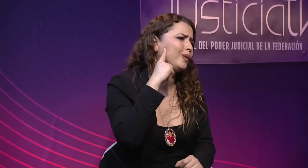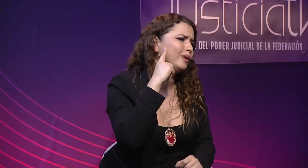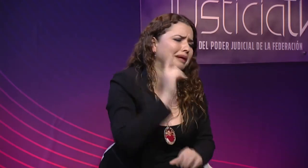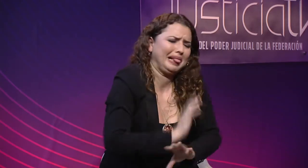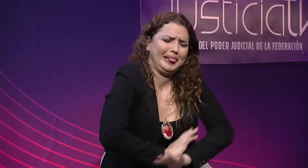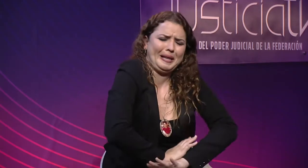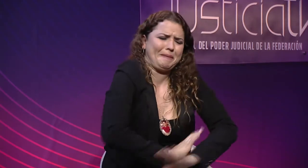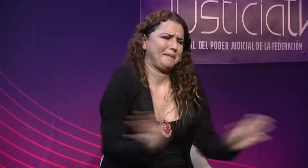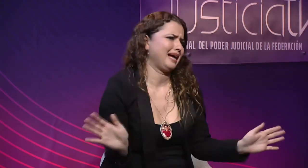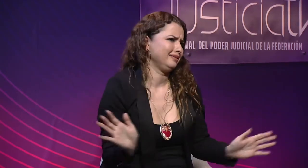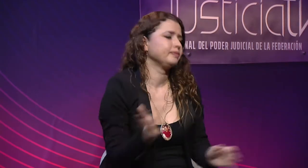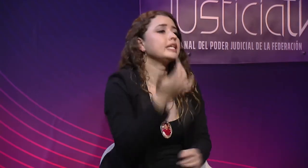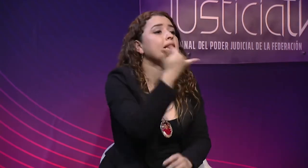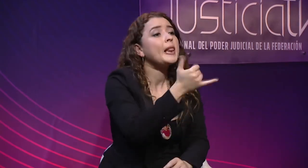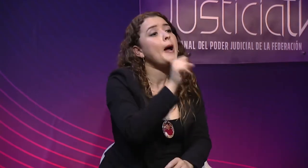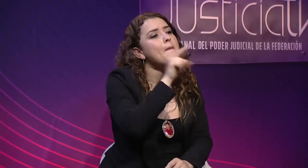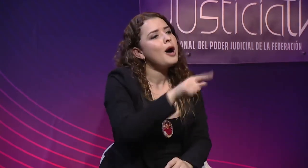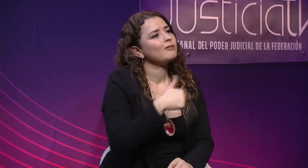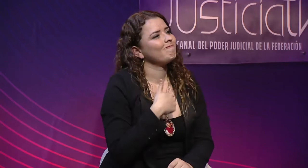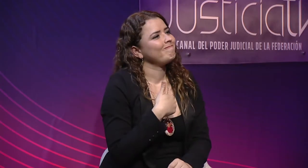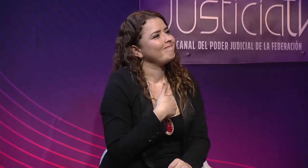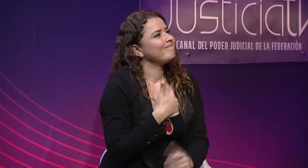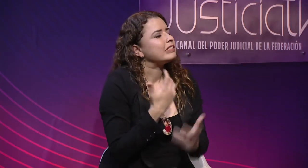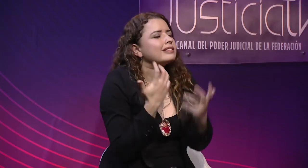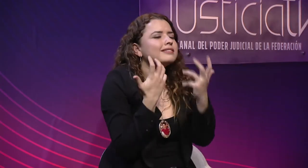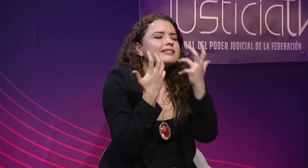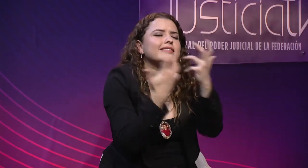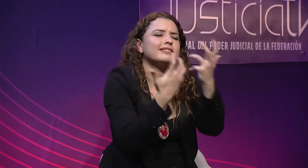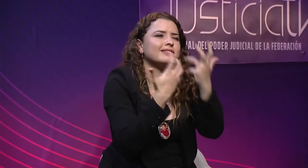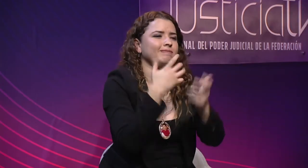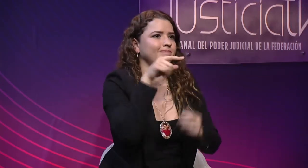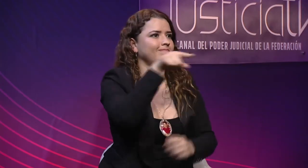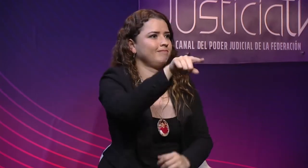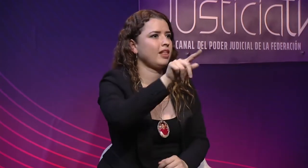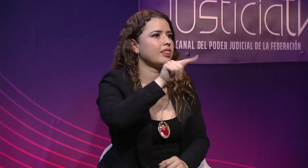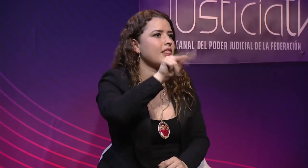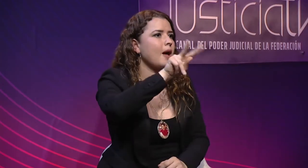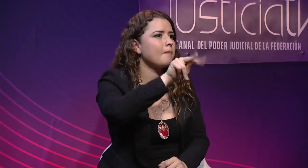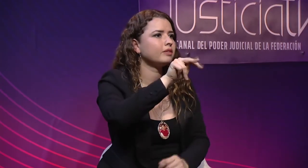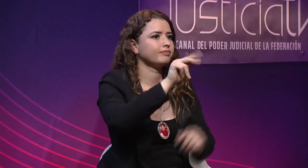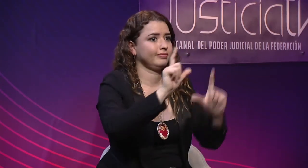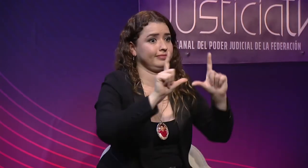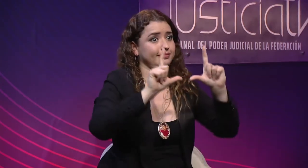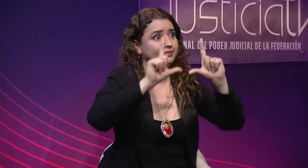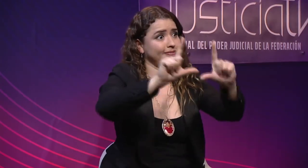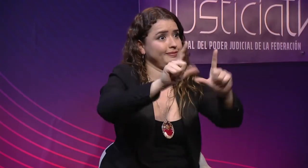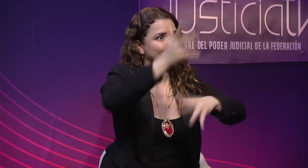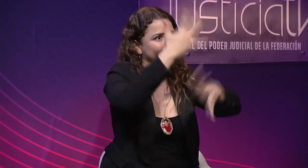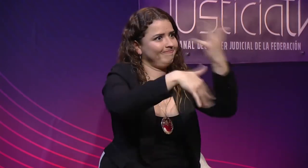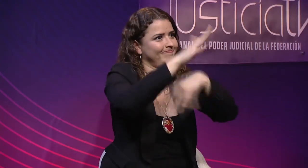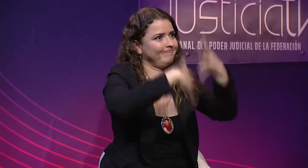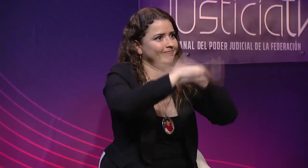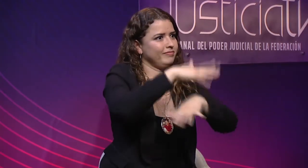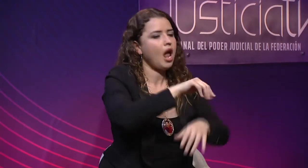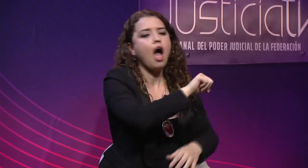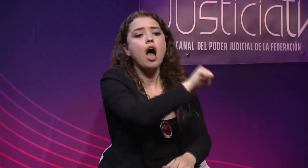El problema es que no escuchamos, ¿no? Y entonces, sinceramente, es que lo que yo más anhelo es que la televisión,